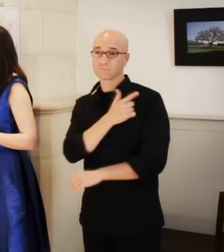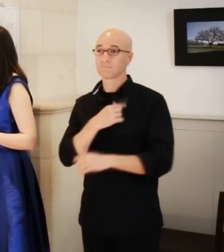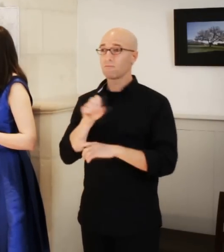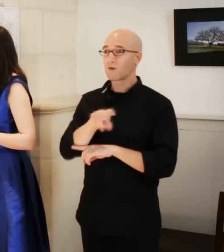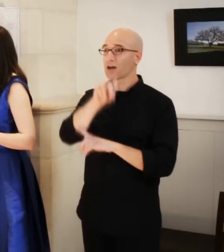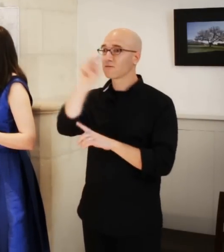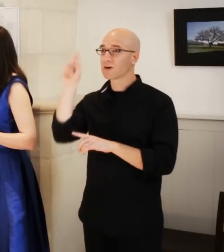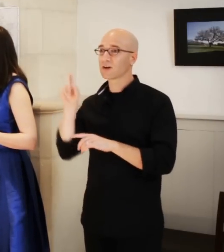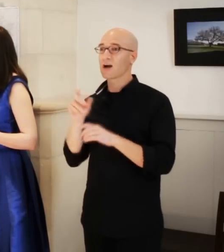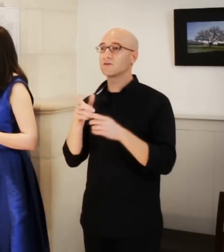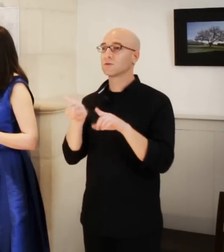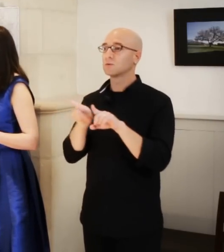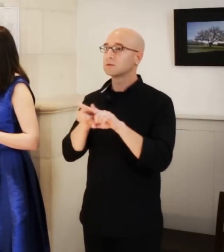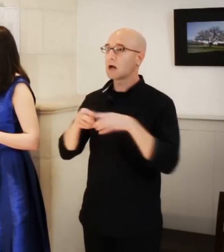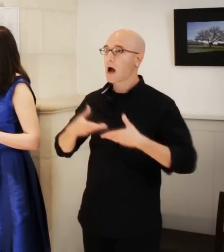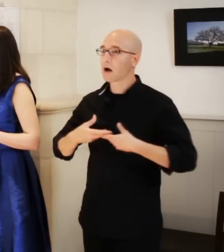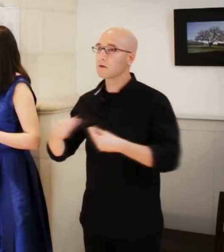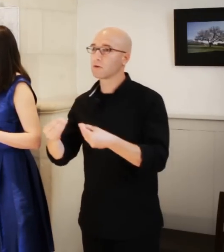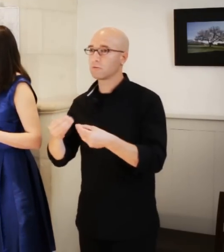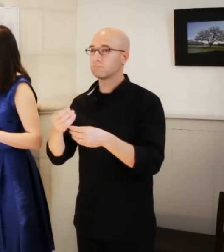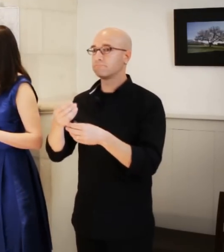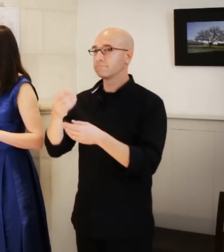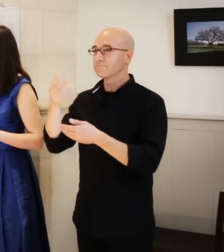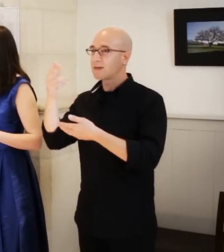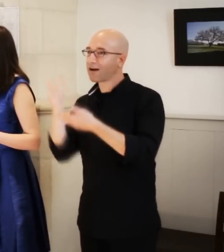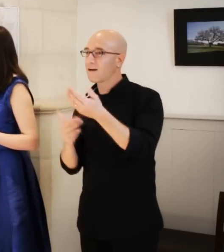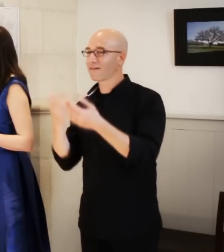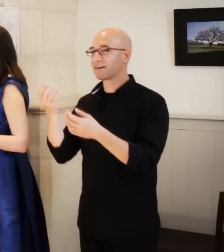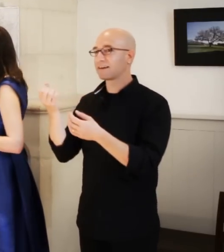dans un quartier, par exemple quartier Rochefort, ça devient un des quartiers de la ville bleue.